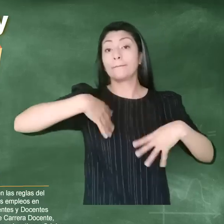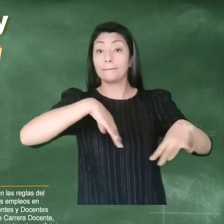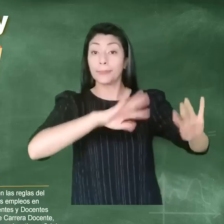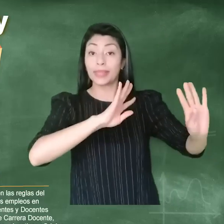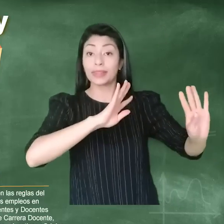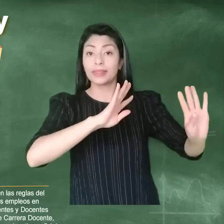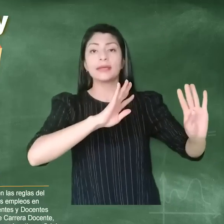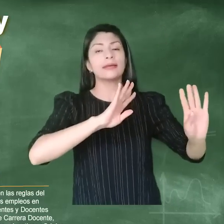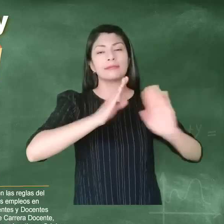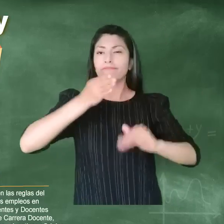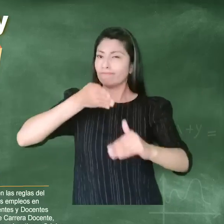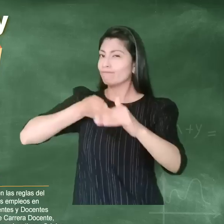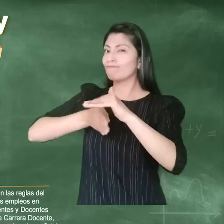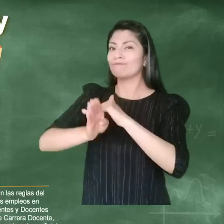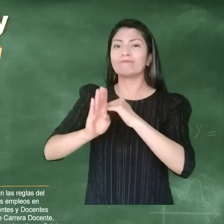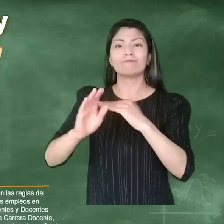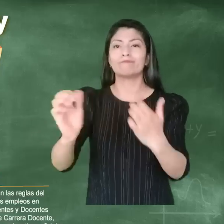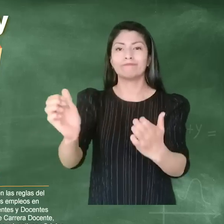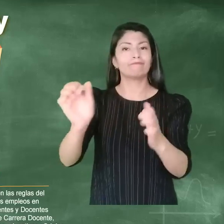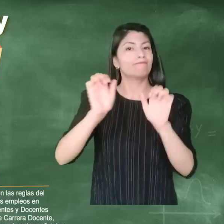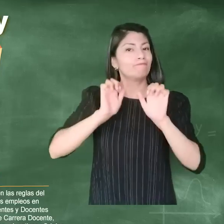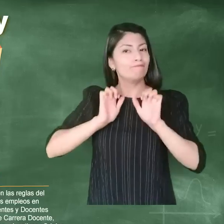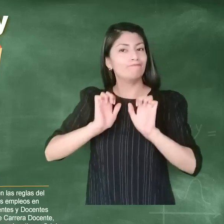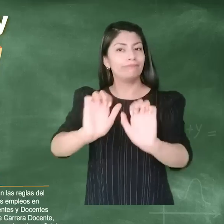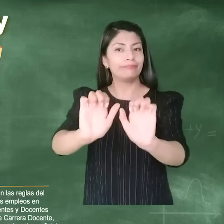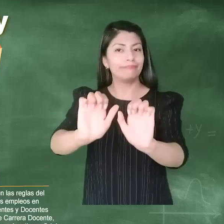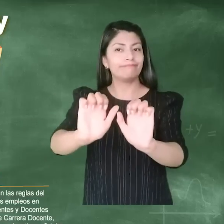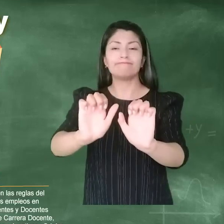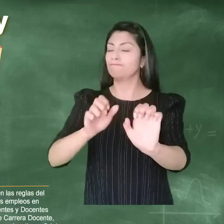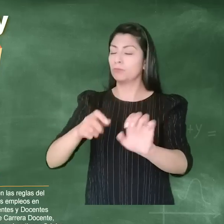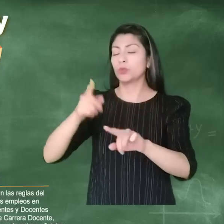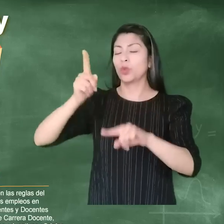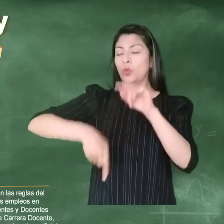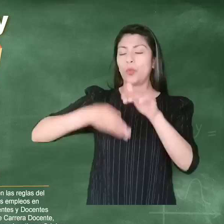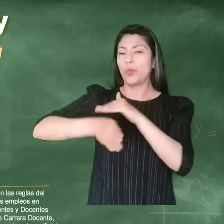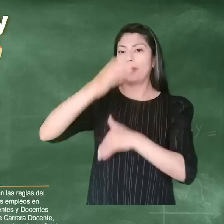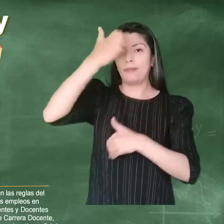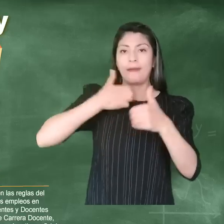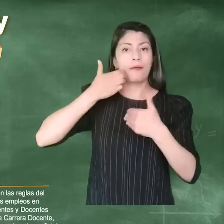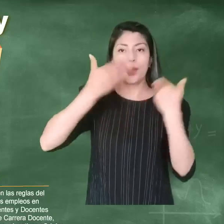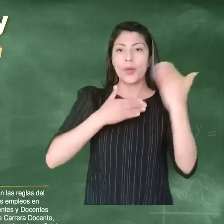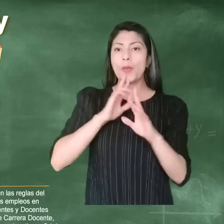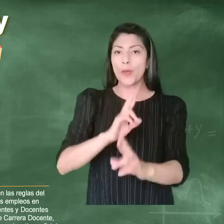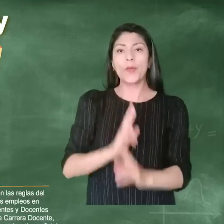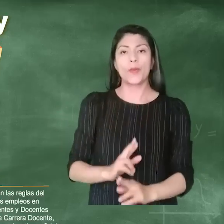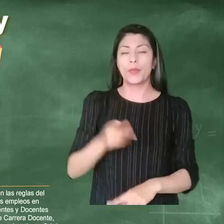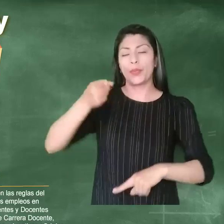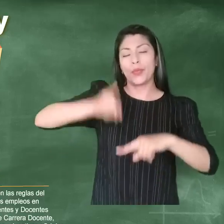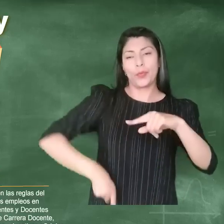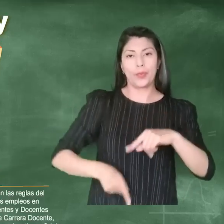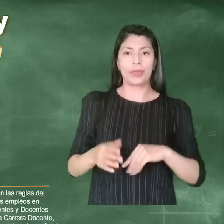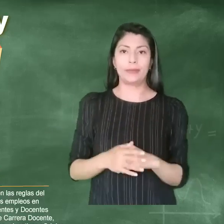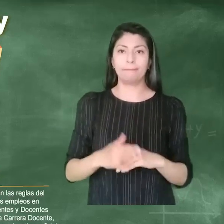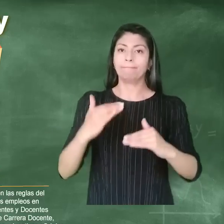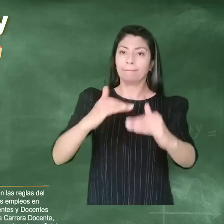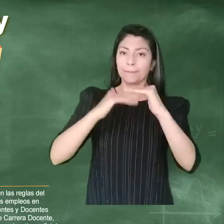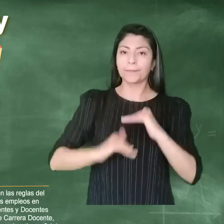con lo establecido en este parágrafo no se les permitirá el ingreso al sitio de acceso a las referidas